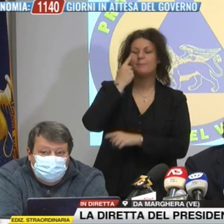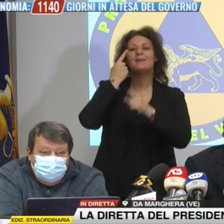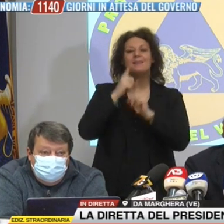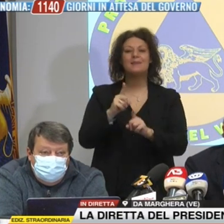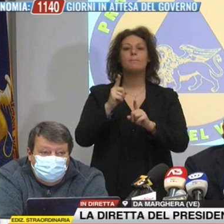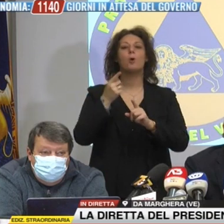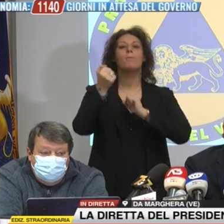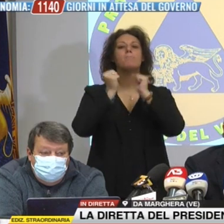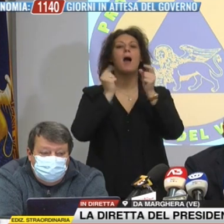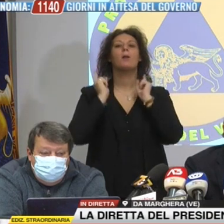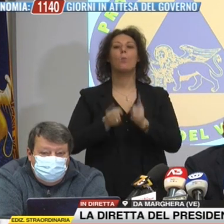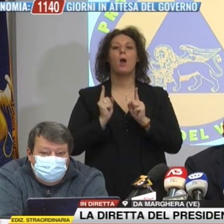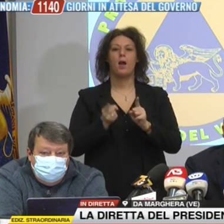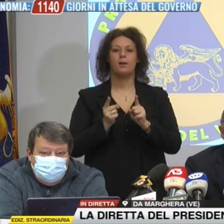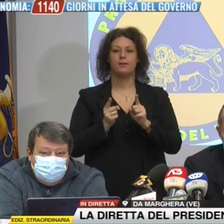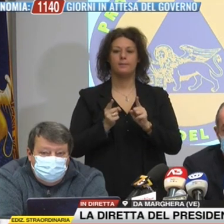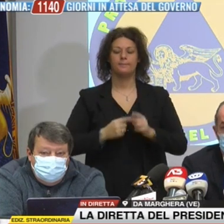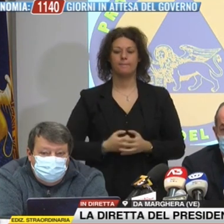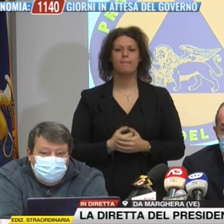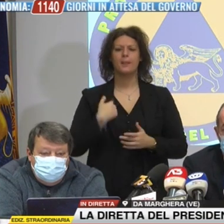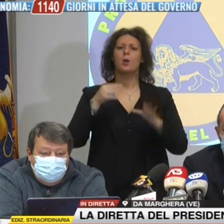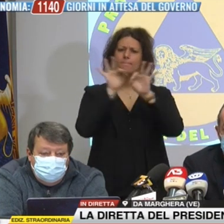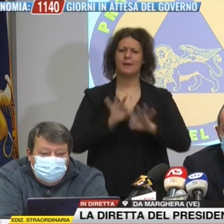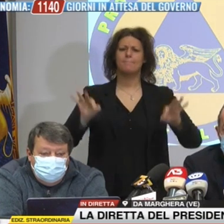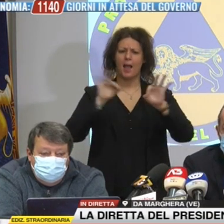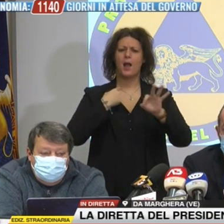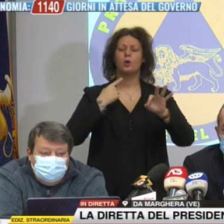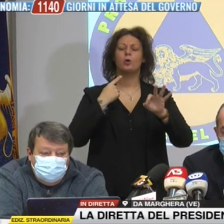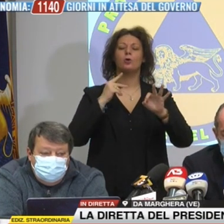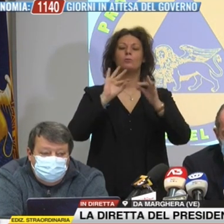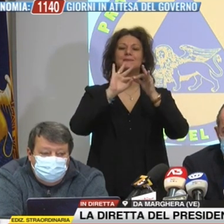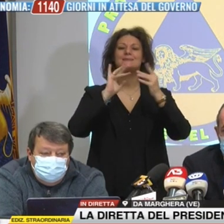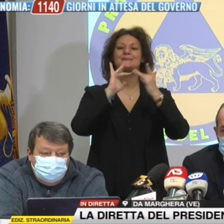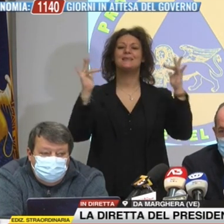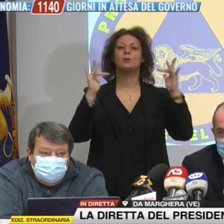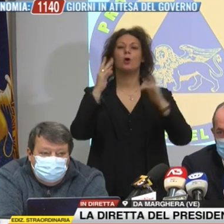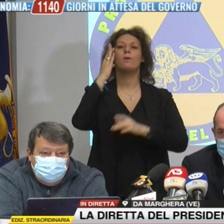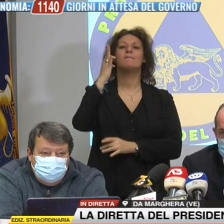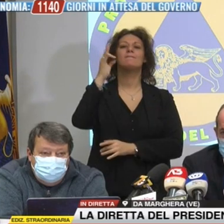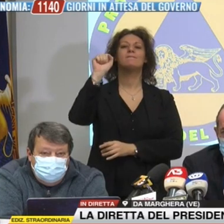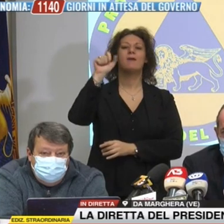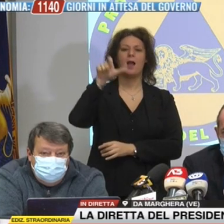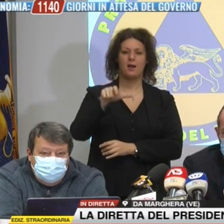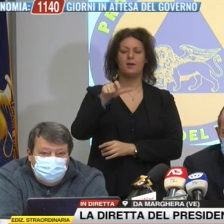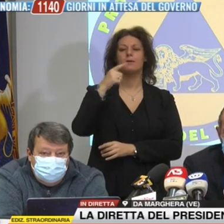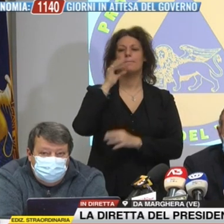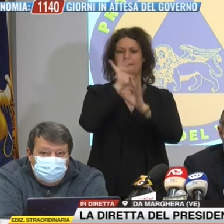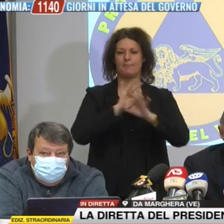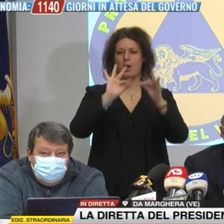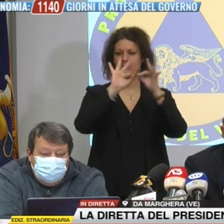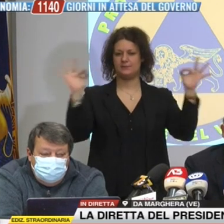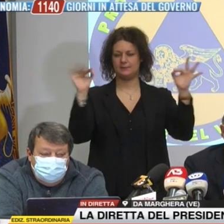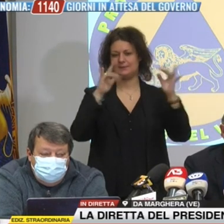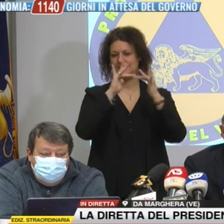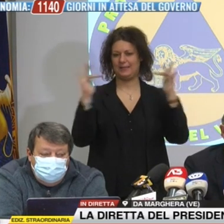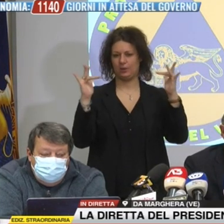Ah. Possiamo fare una FAQ, o meglio, facciamo un approfondimento perché il quesito... potrebbe salvare l'economia di molte